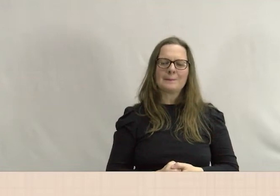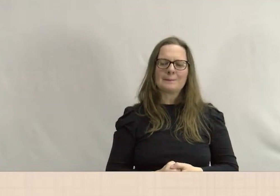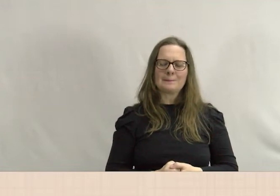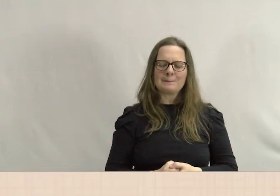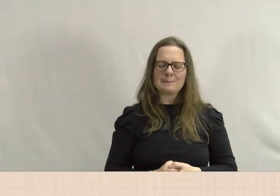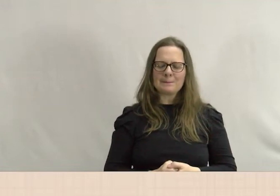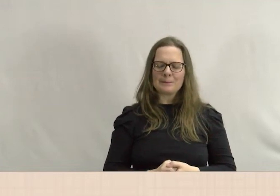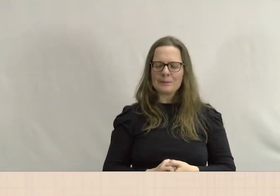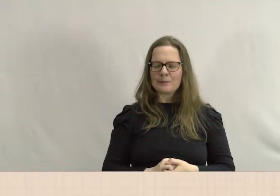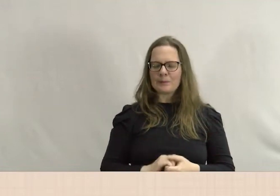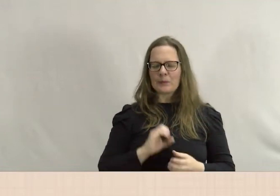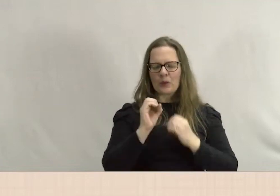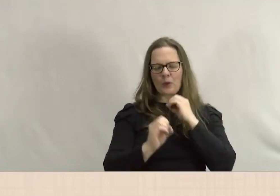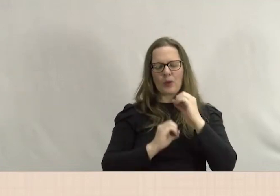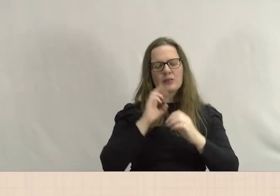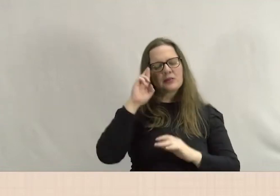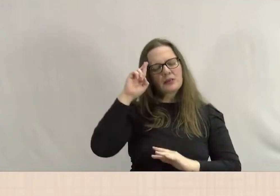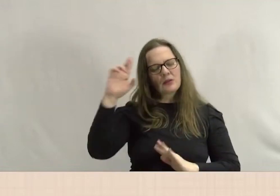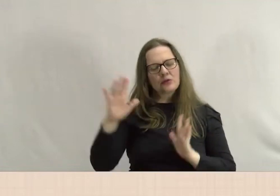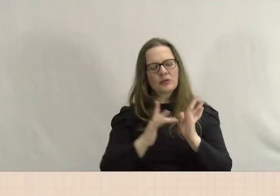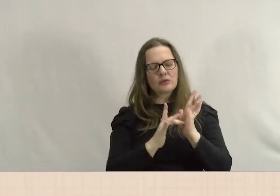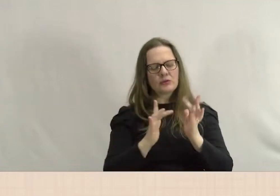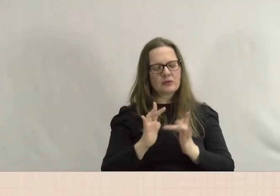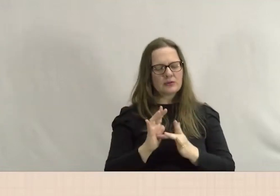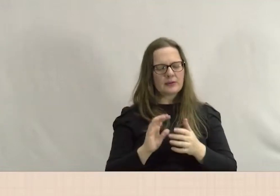Ó Senhor Jesus!